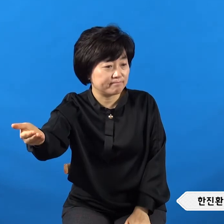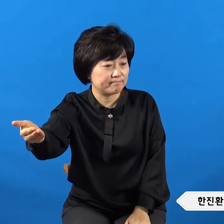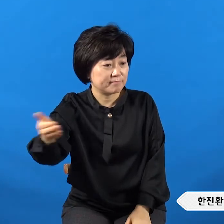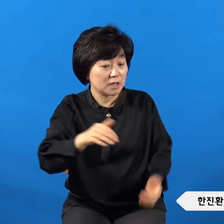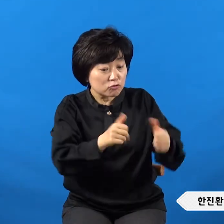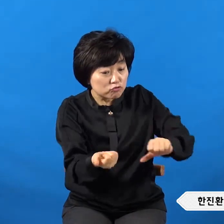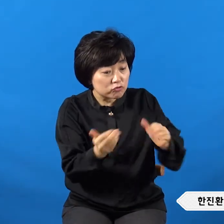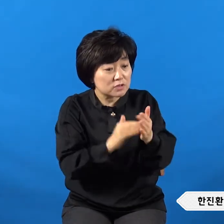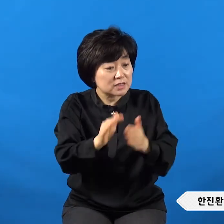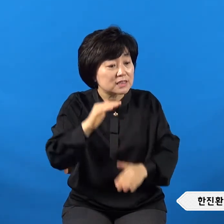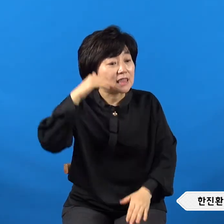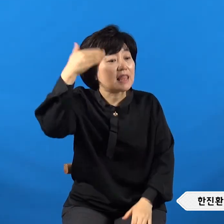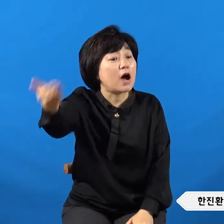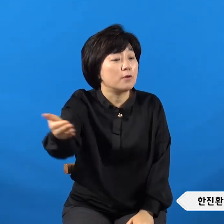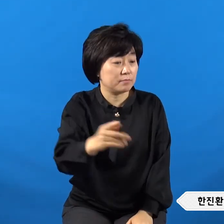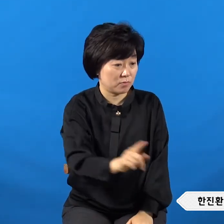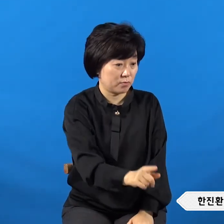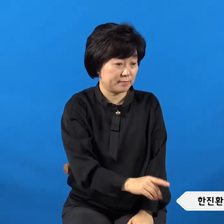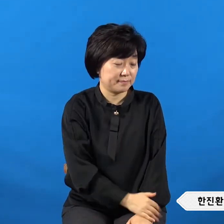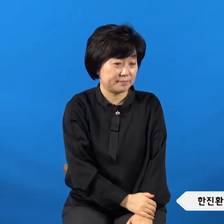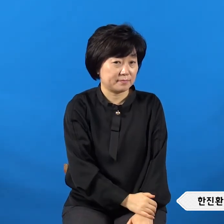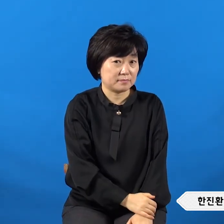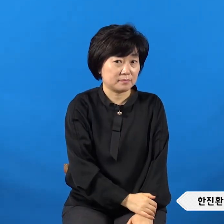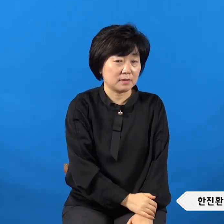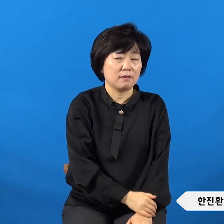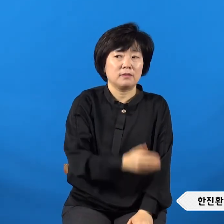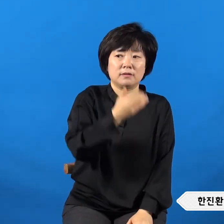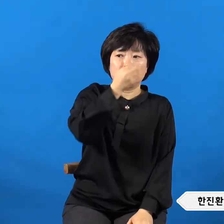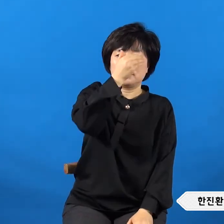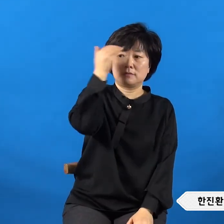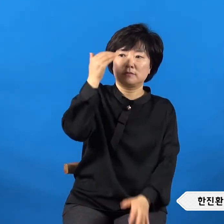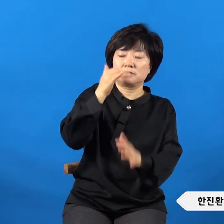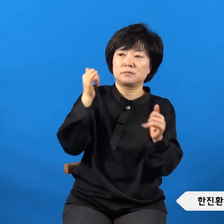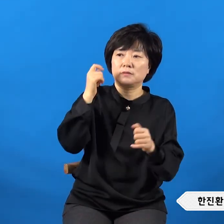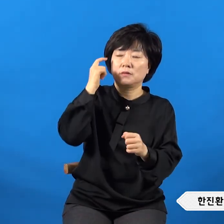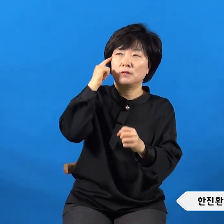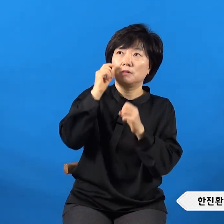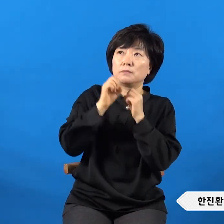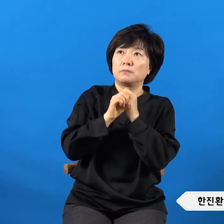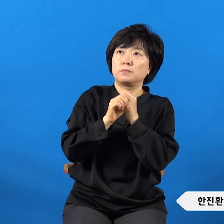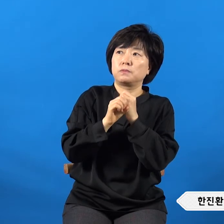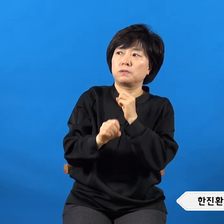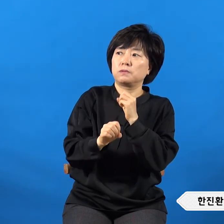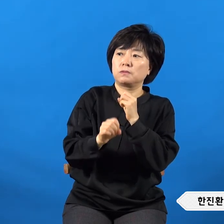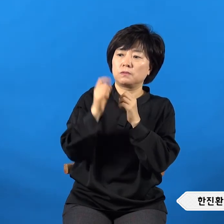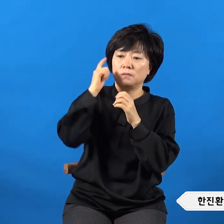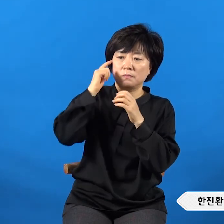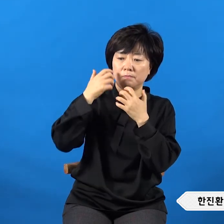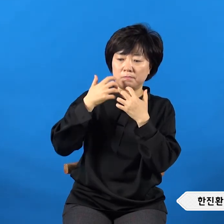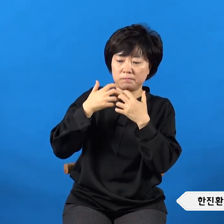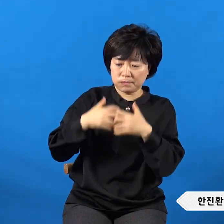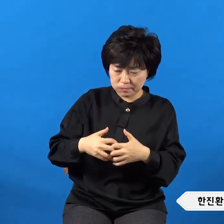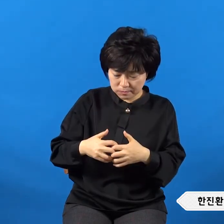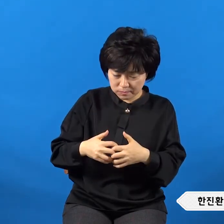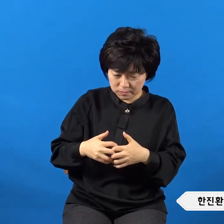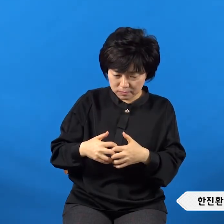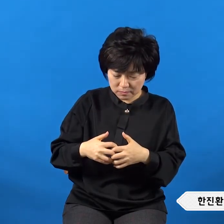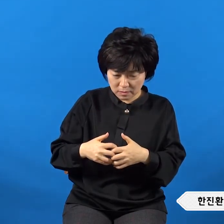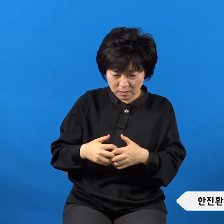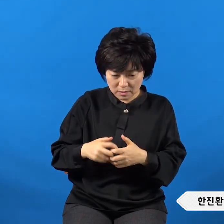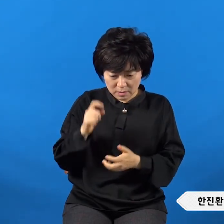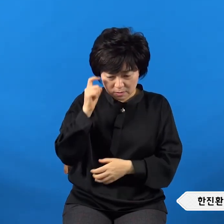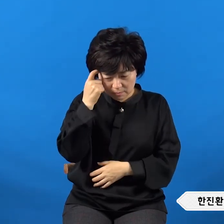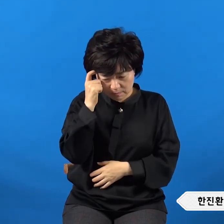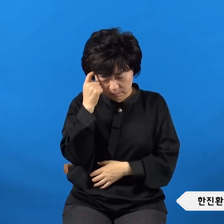물었습니다. 그 다음에는 어떻게 되지? 청년이 멍하게 바라보다가 그냥 고개를 숙이고는